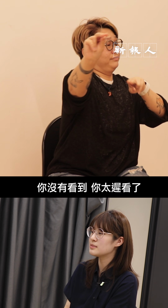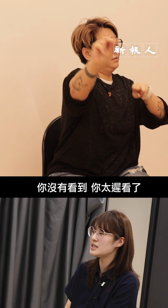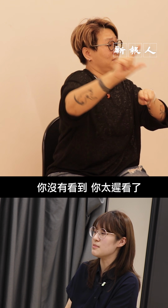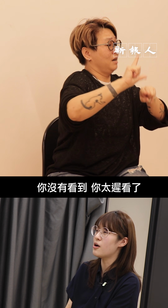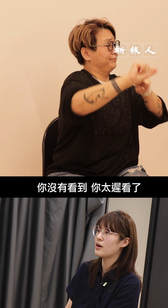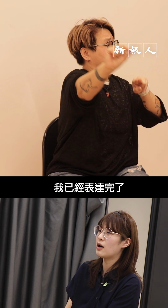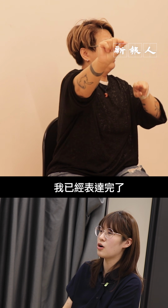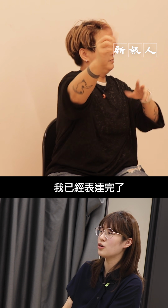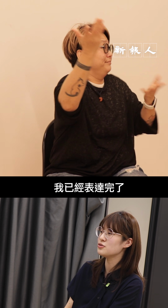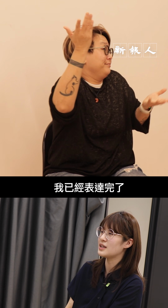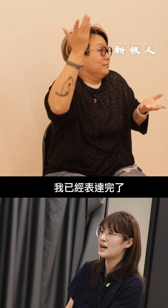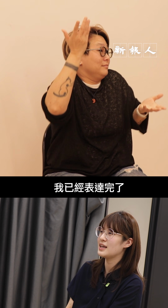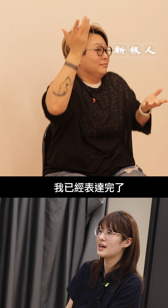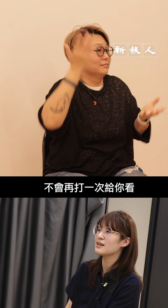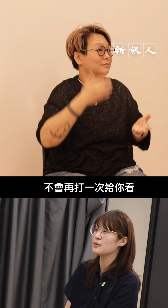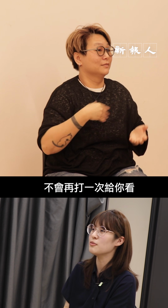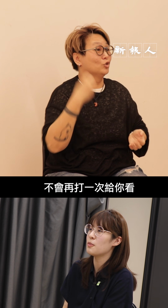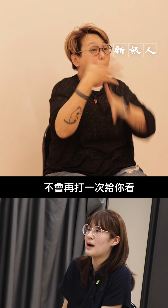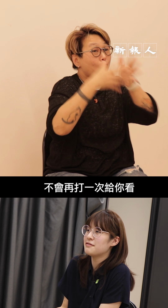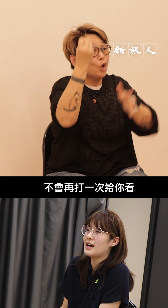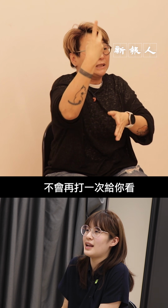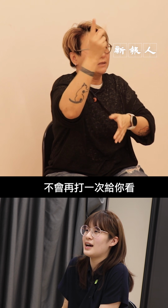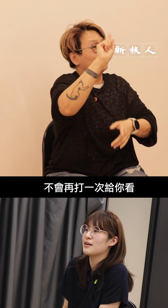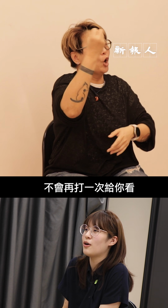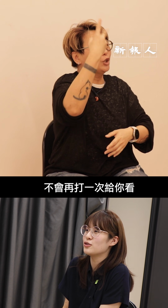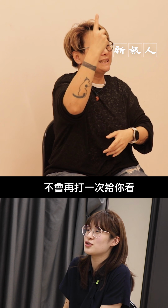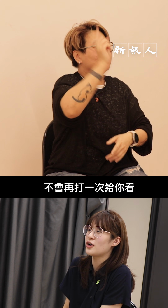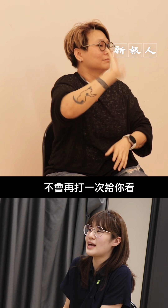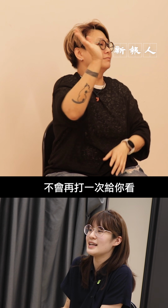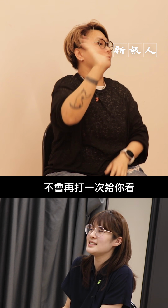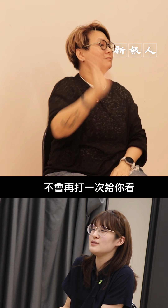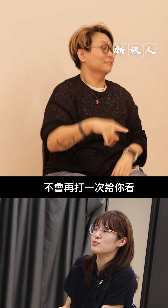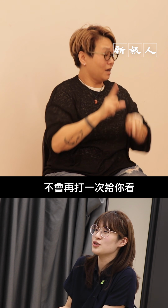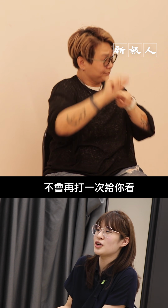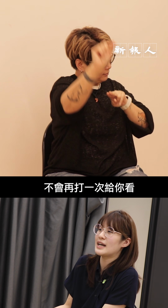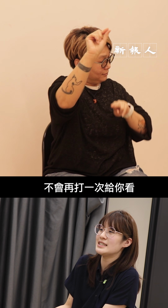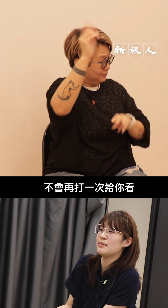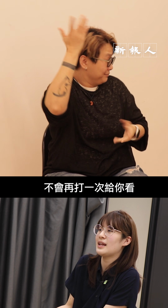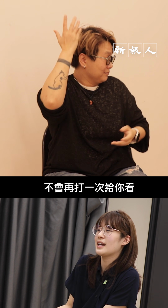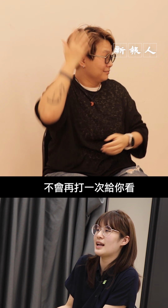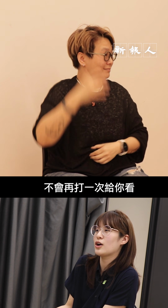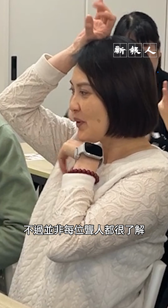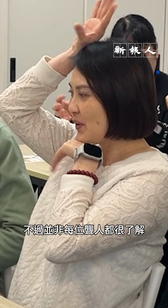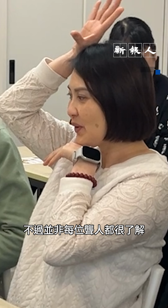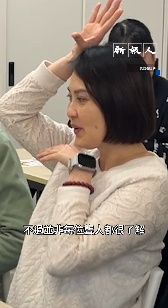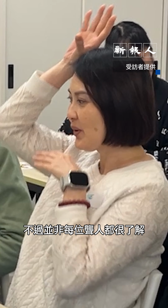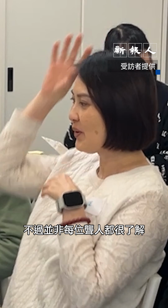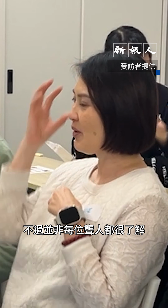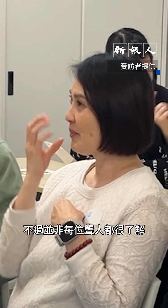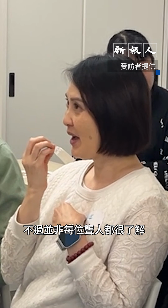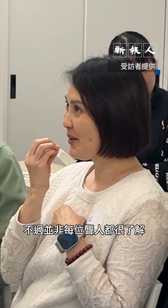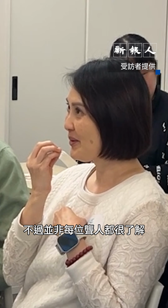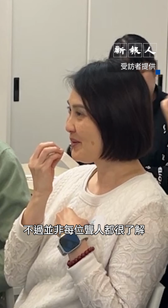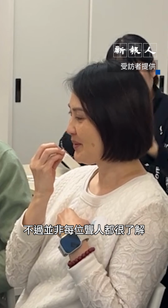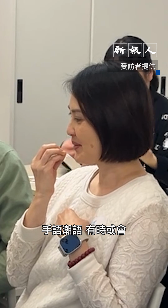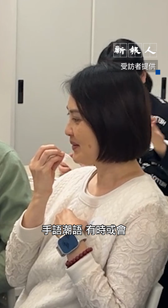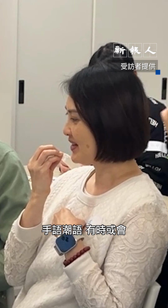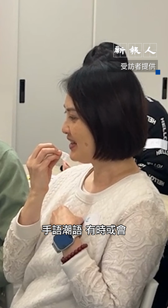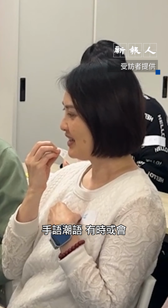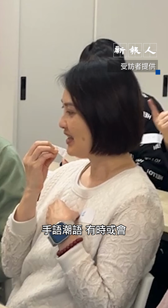遲喎，我講完啦，已經咁樣冇辦法啦，咁我再打一次，唔會再打一次俾你睇㗎啦。 不過唔係個個聾人都好了解